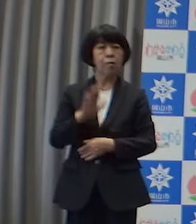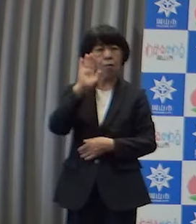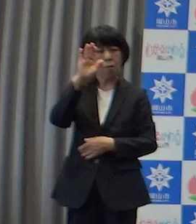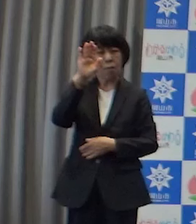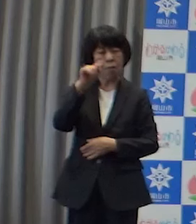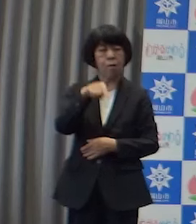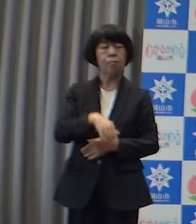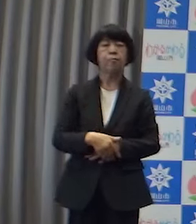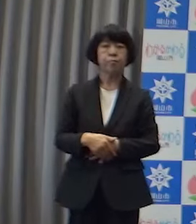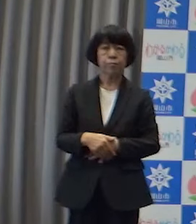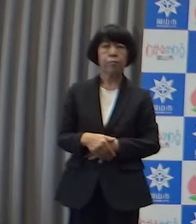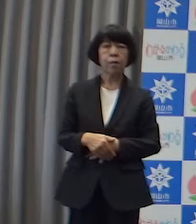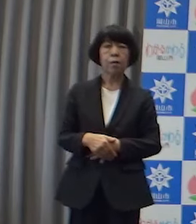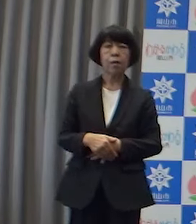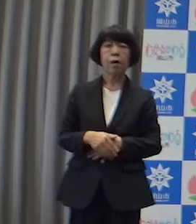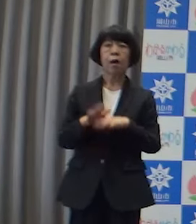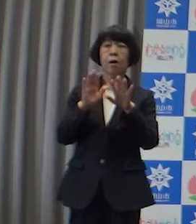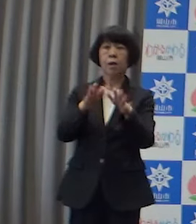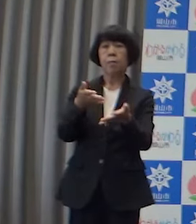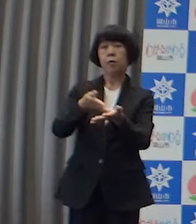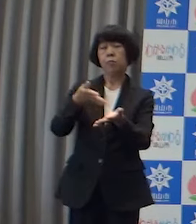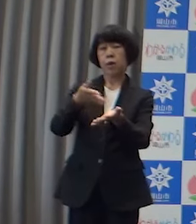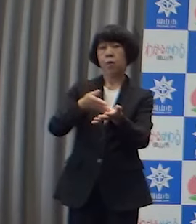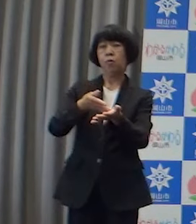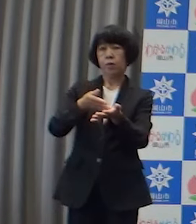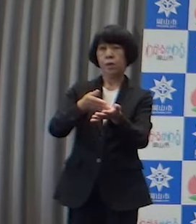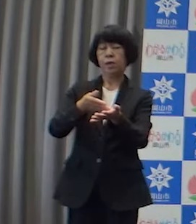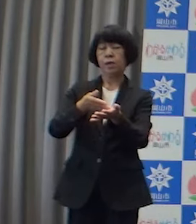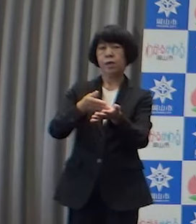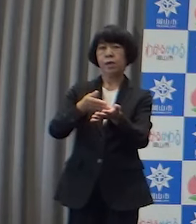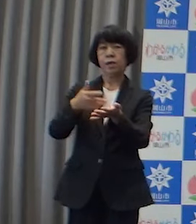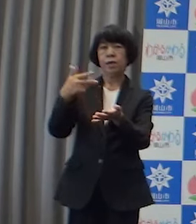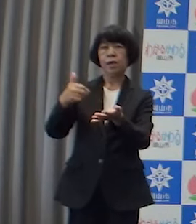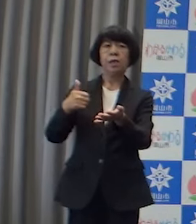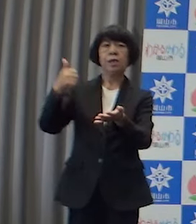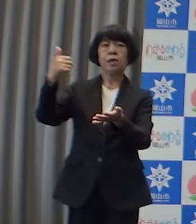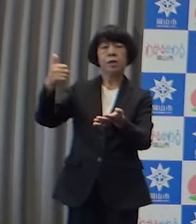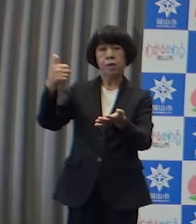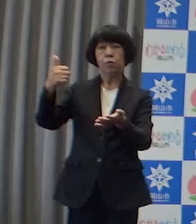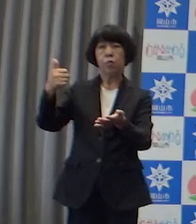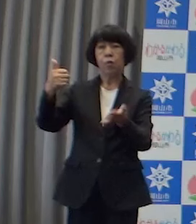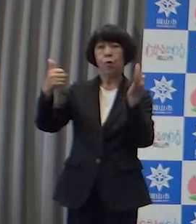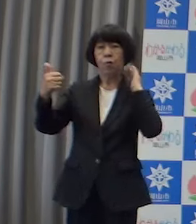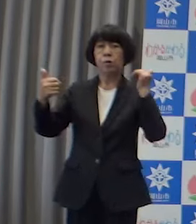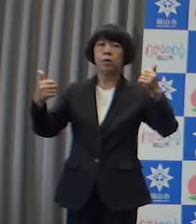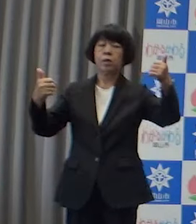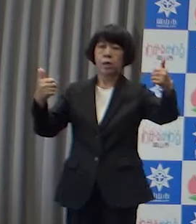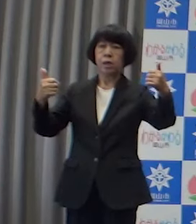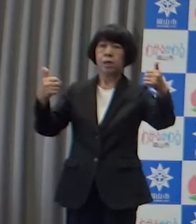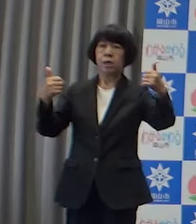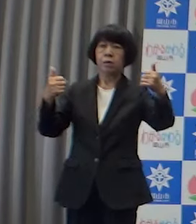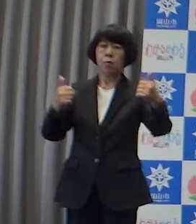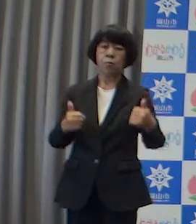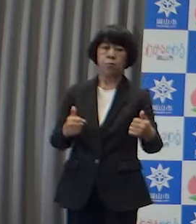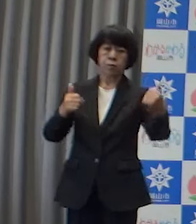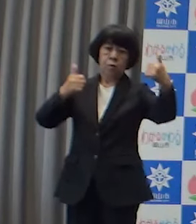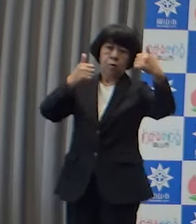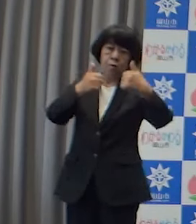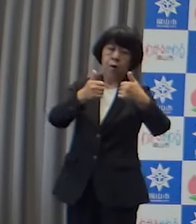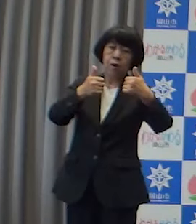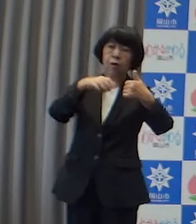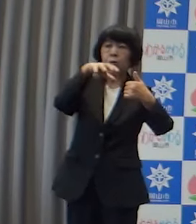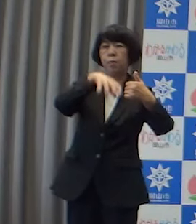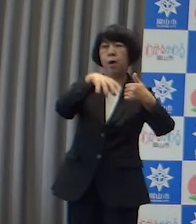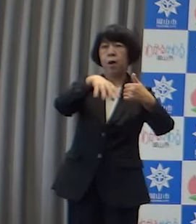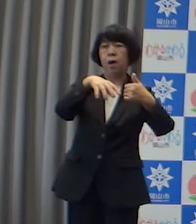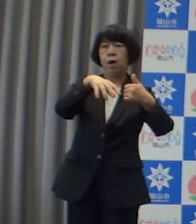トップ会談、今言ったように首長の会談をお願いしたいという気持ちはあります。ただ当然なが